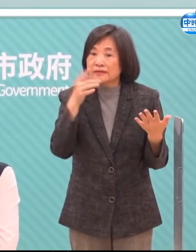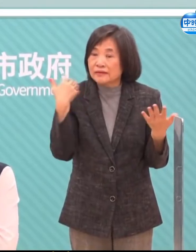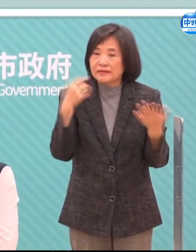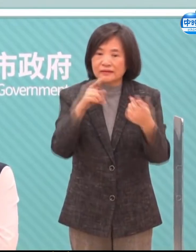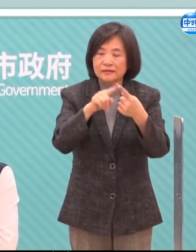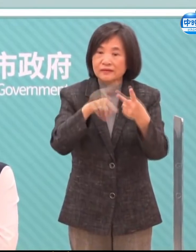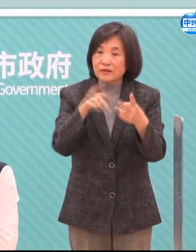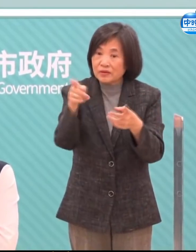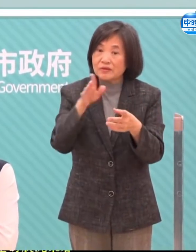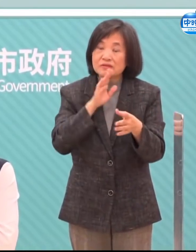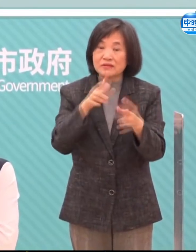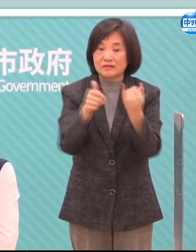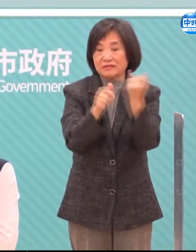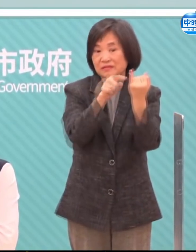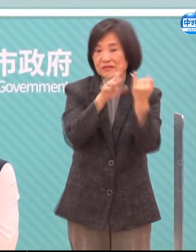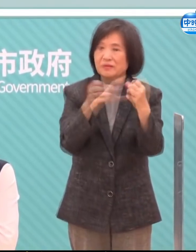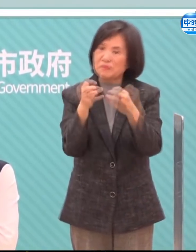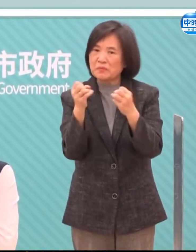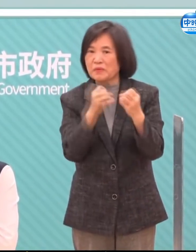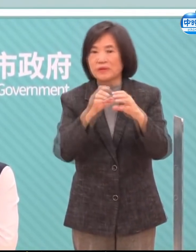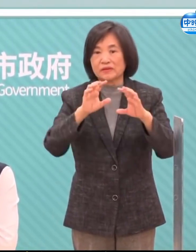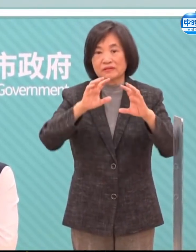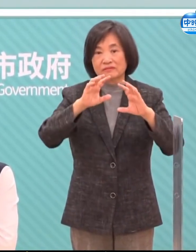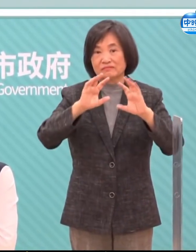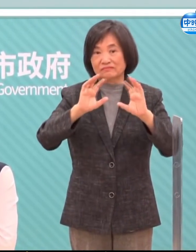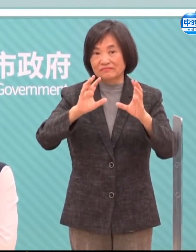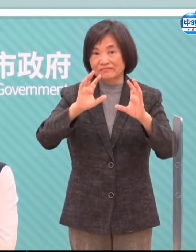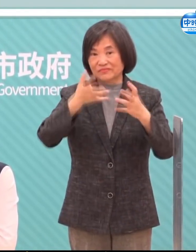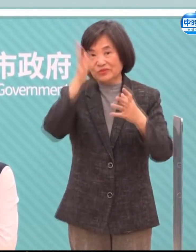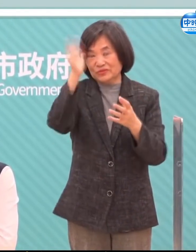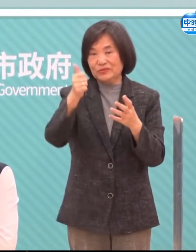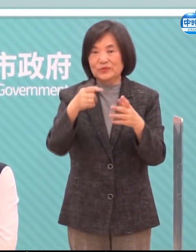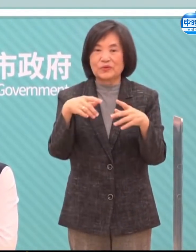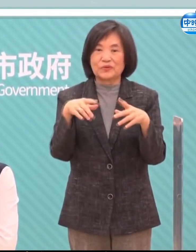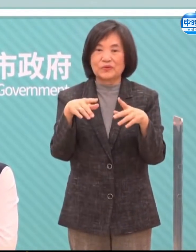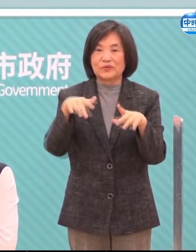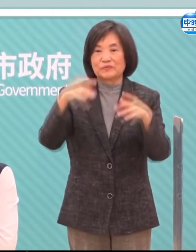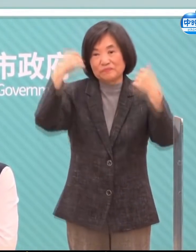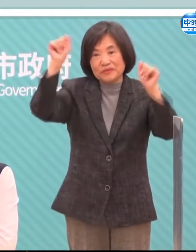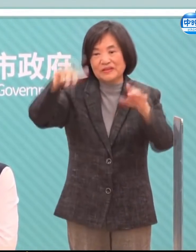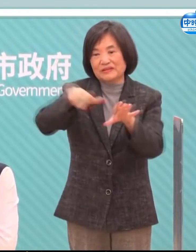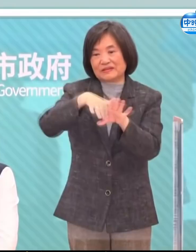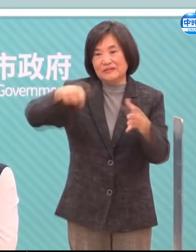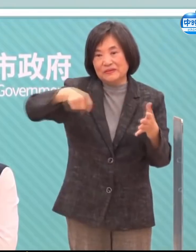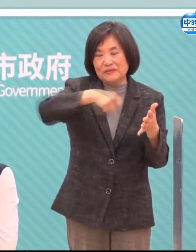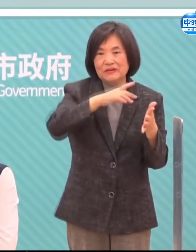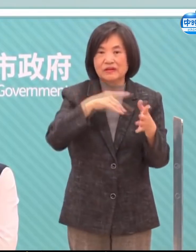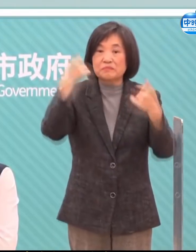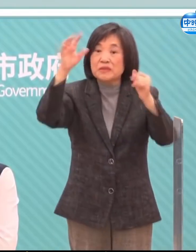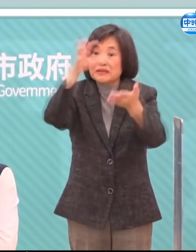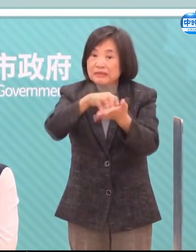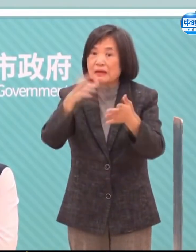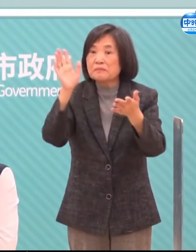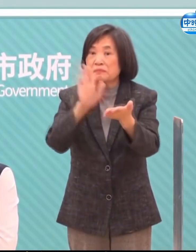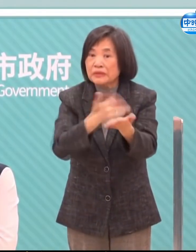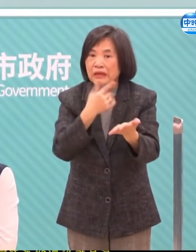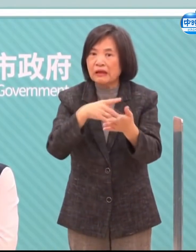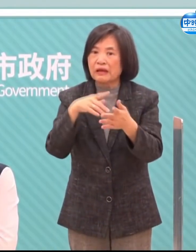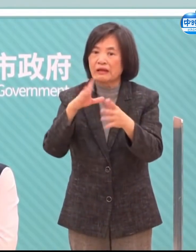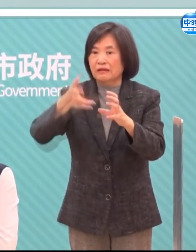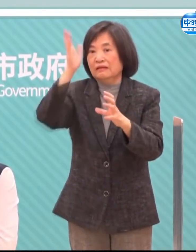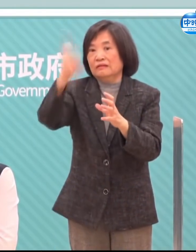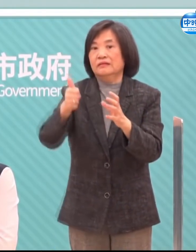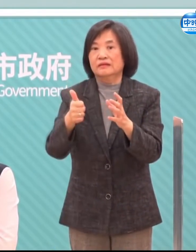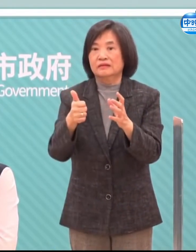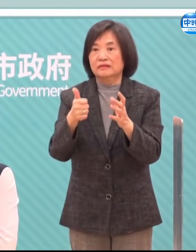您是不是有跟陈佩琪有聊到总统论文的事情？那他有说怎么会毕业证书会弄丢了，当到总统还这样？那您